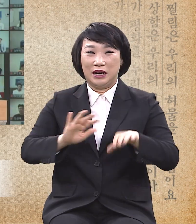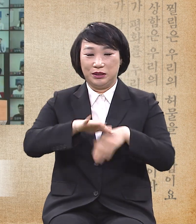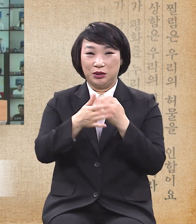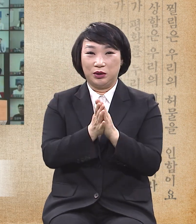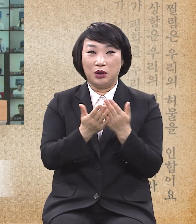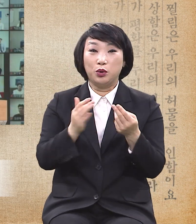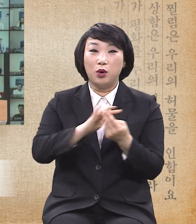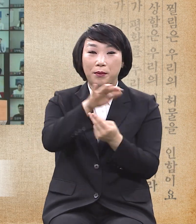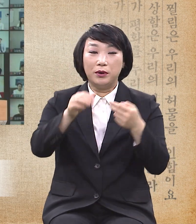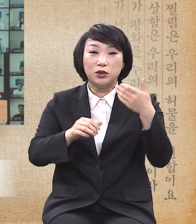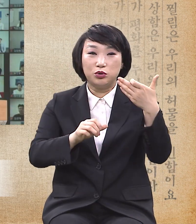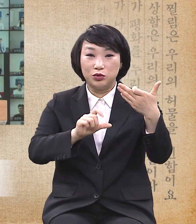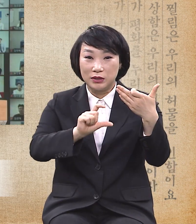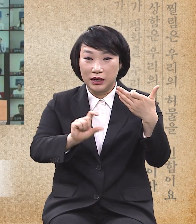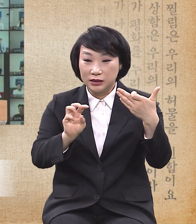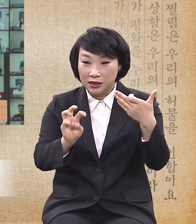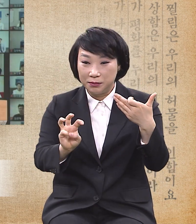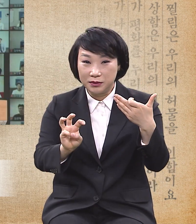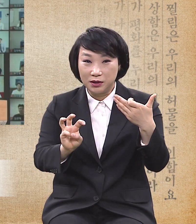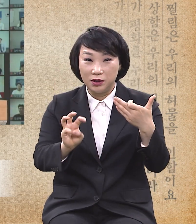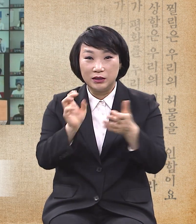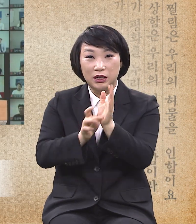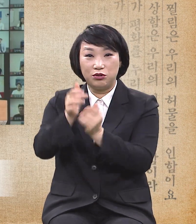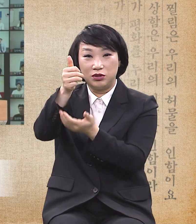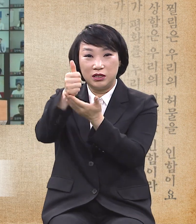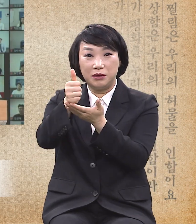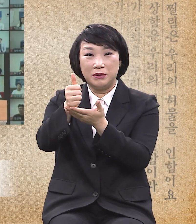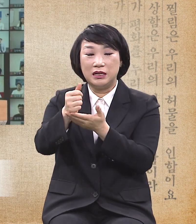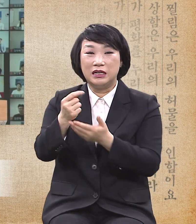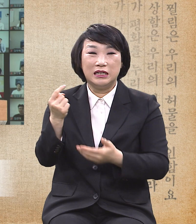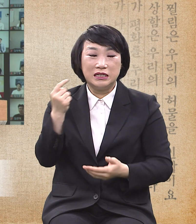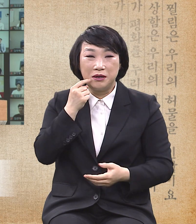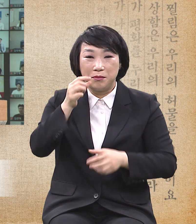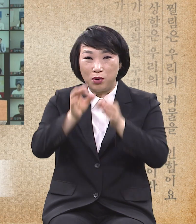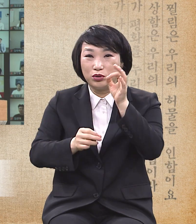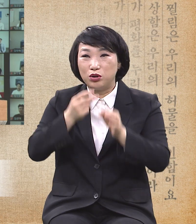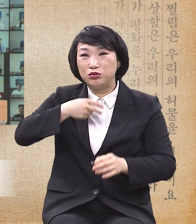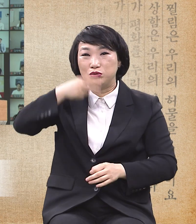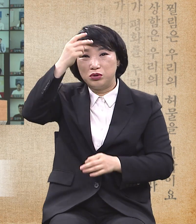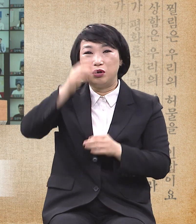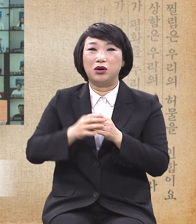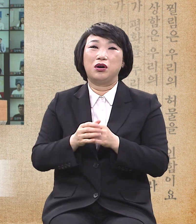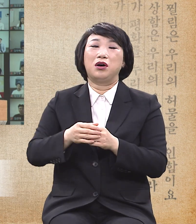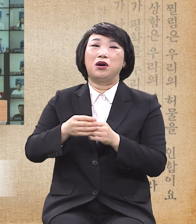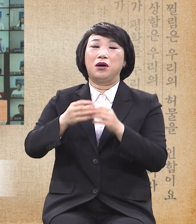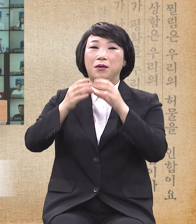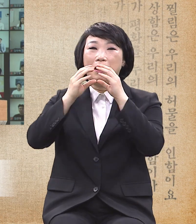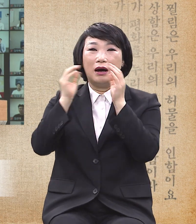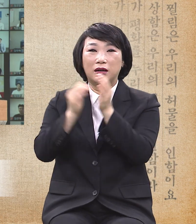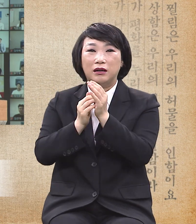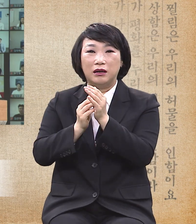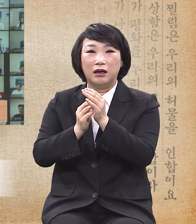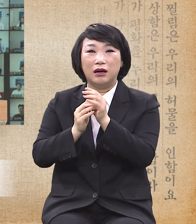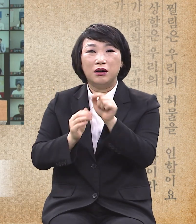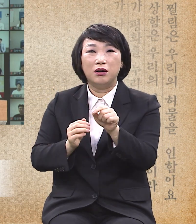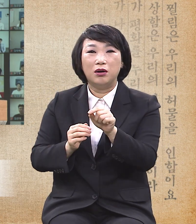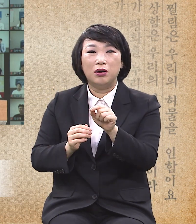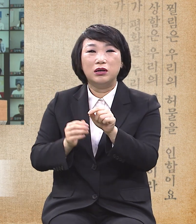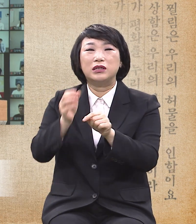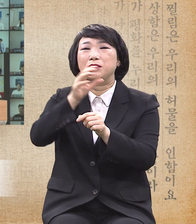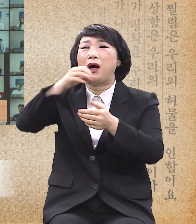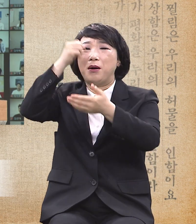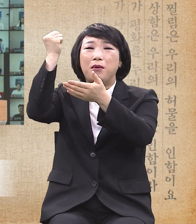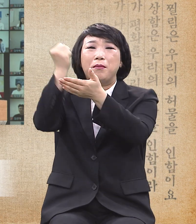요한복음 19장 30절에 예수께서 신 포도주를 받으신 후 어디서?